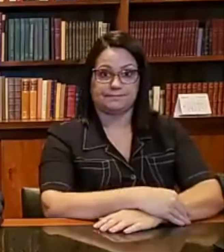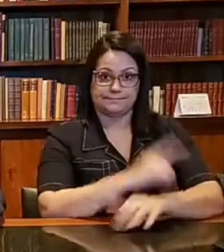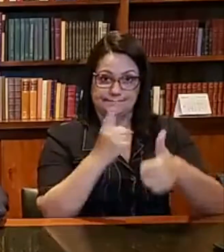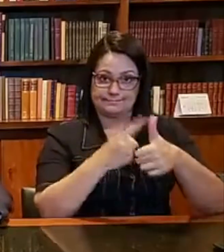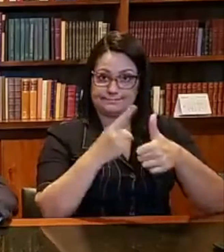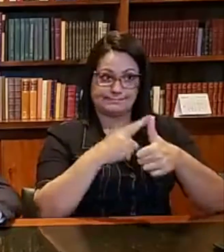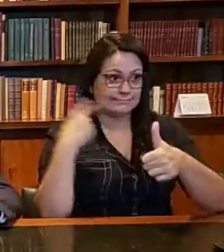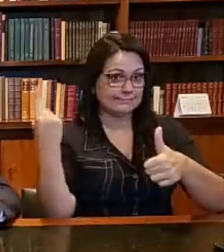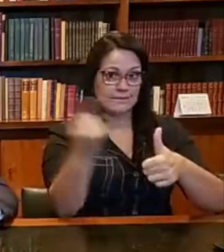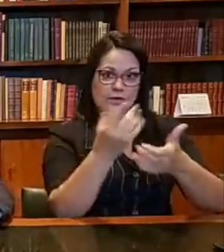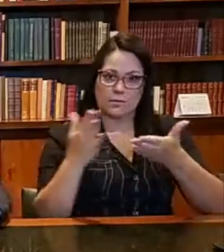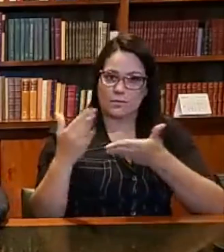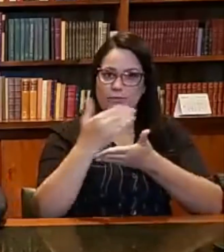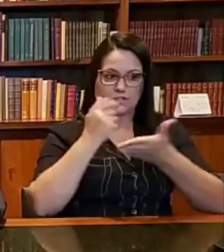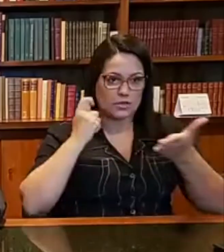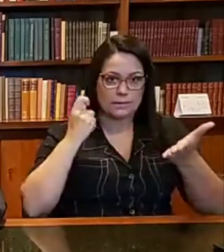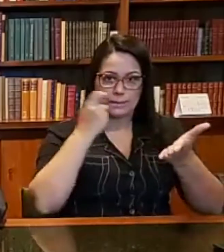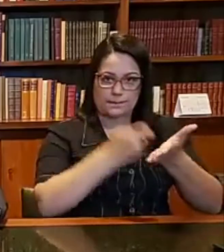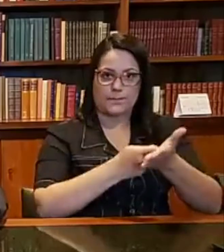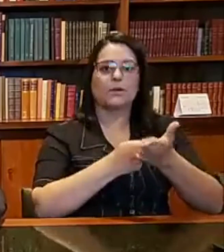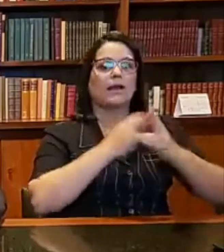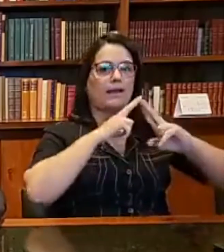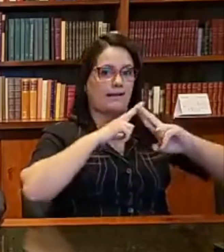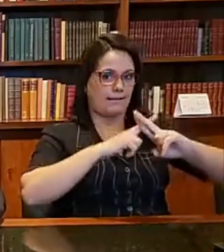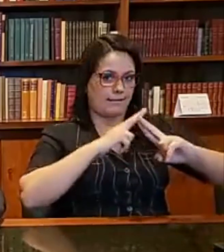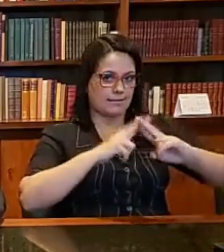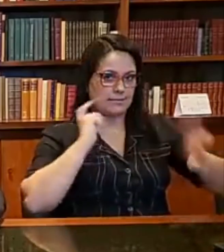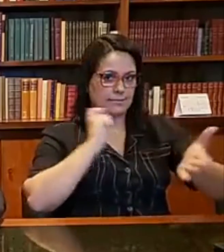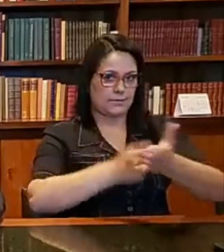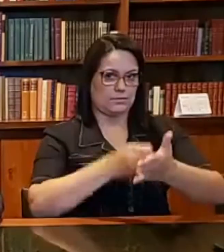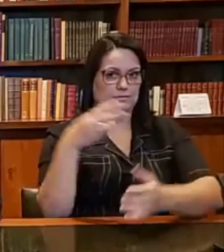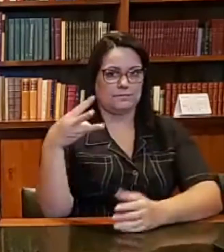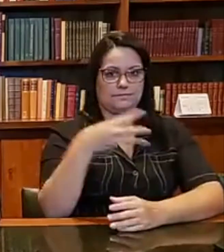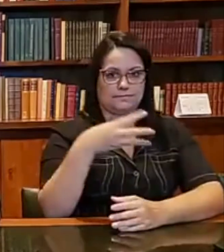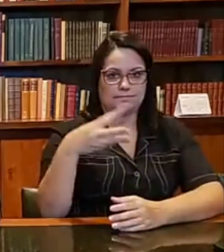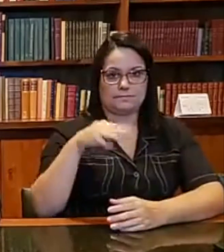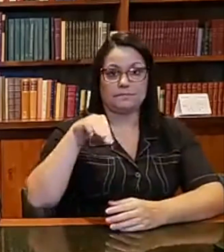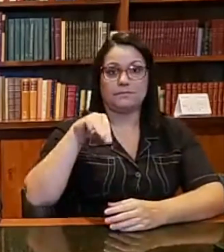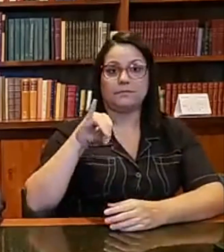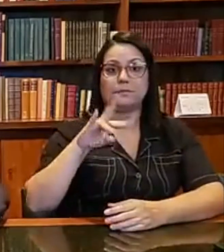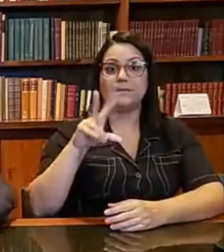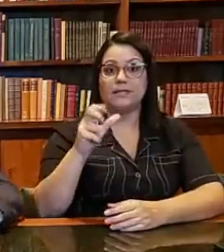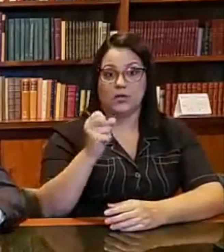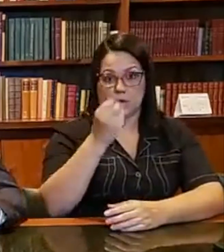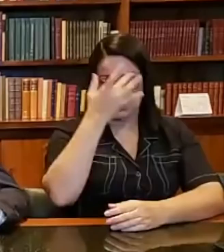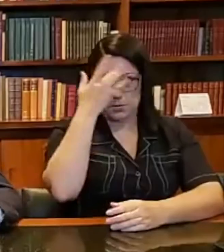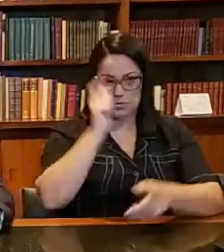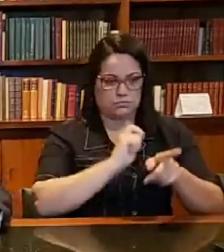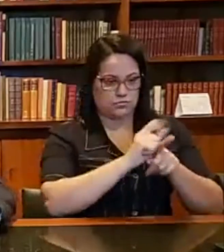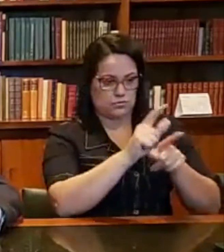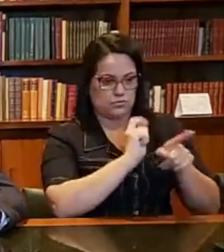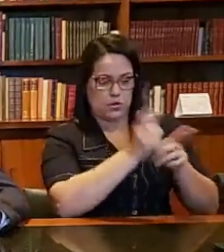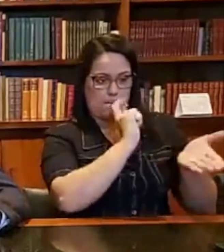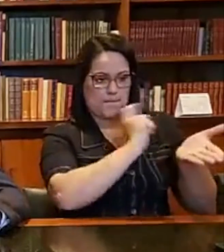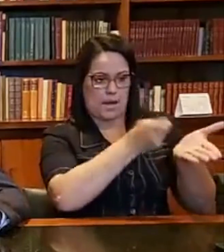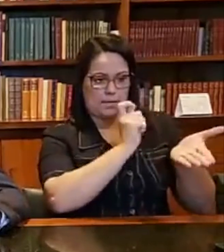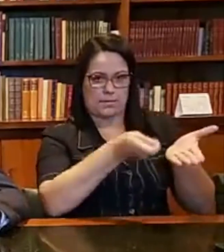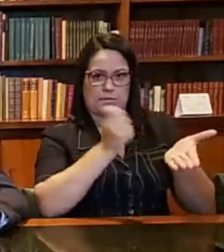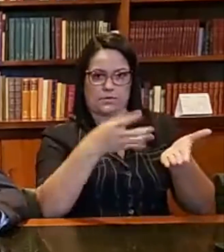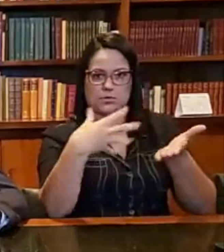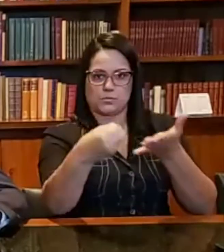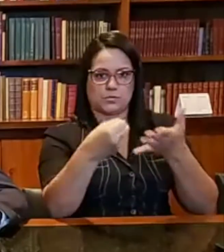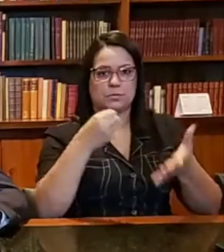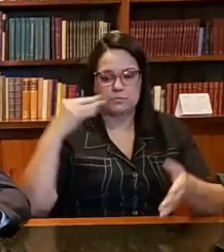já pagamos, a Caixa, como já pagou, em torno de 33 milhões de pessoas. Né? 33 milhões de pessoas já